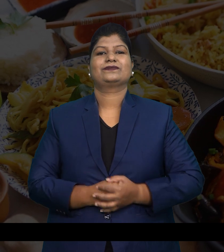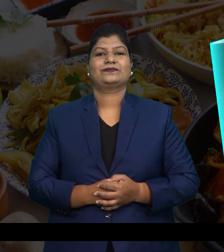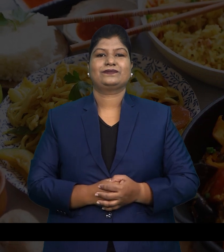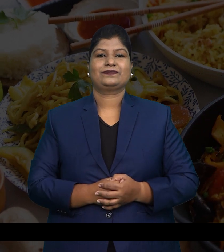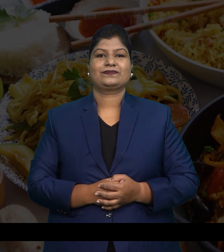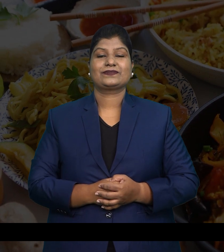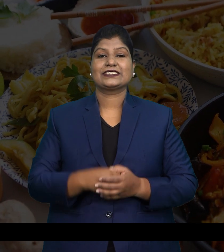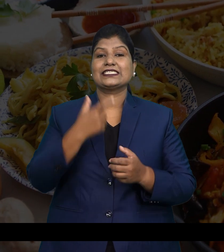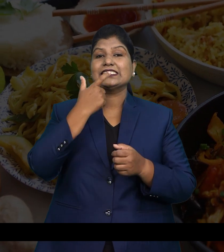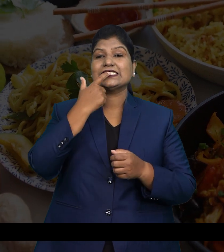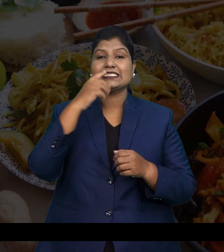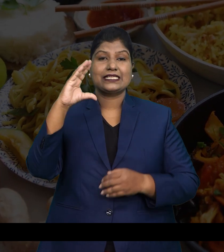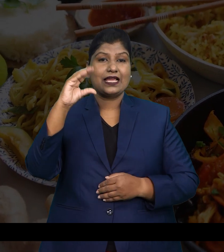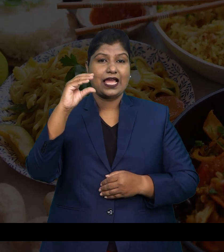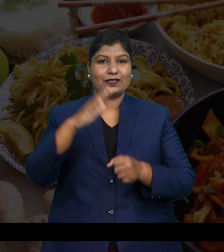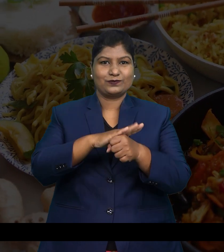चीज,